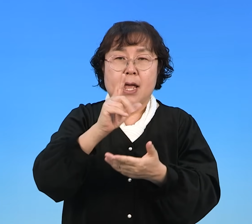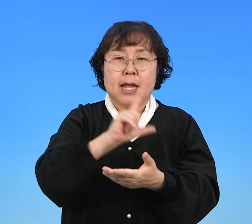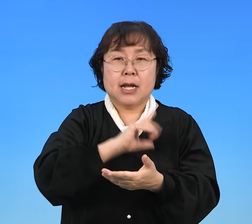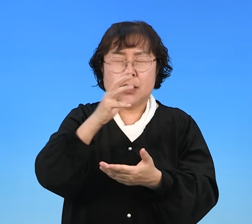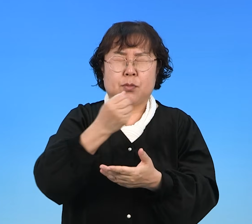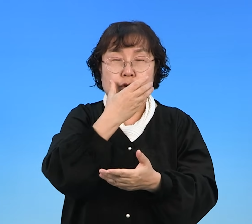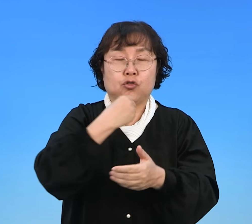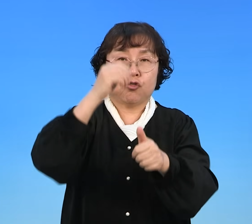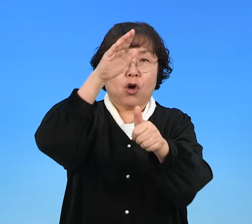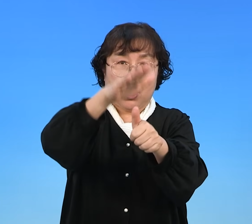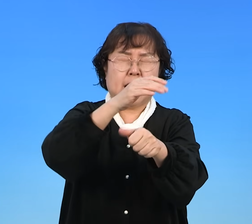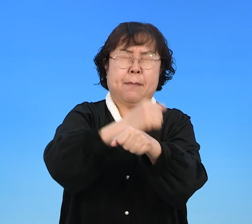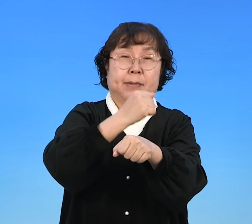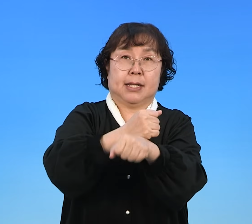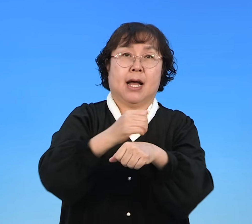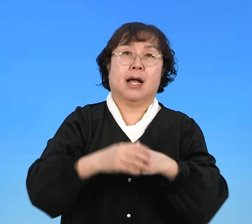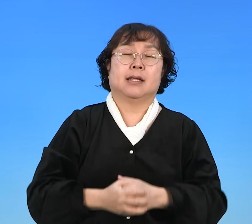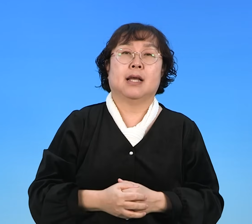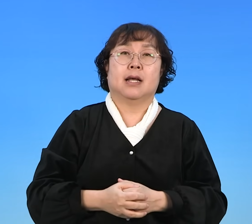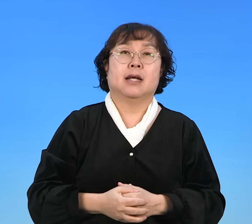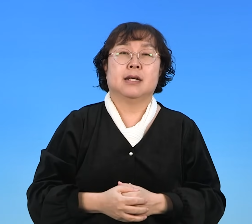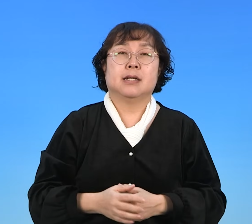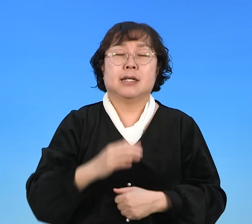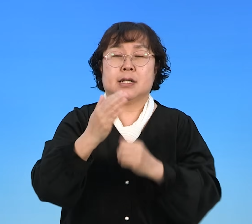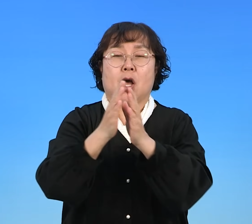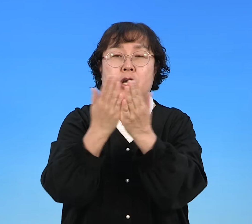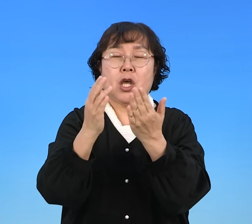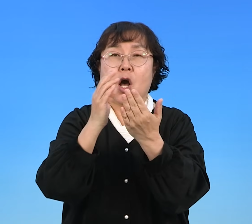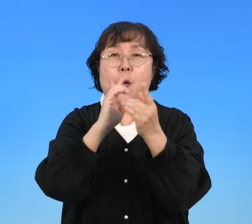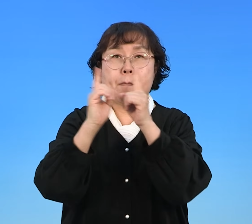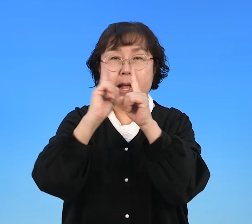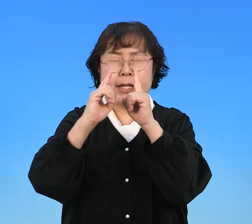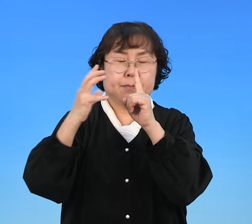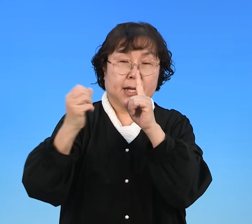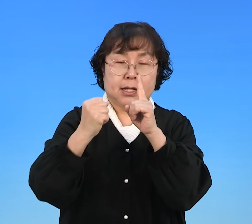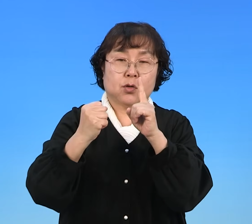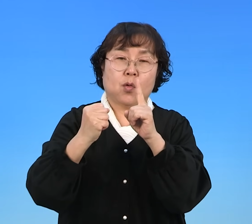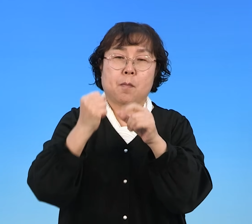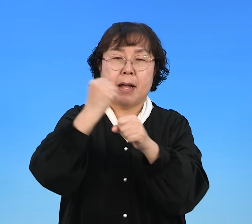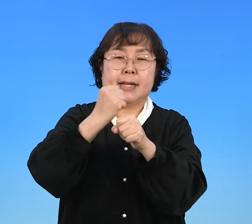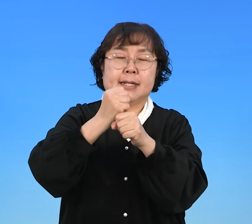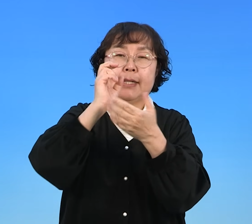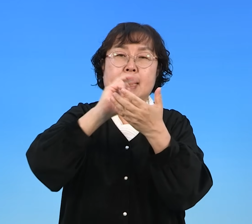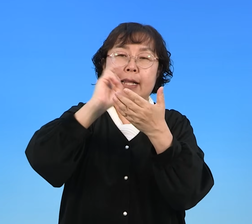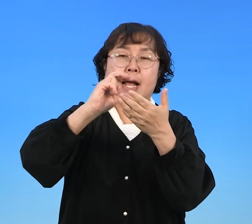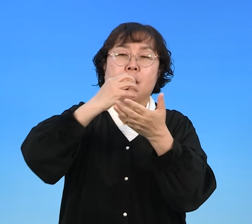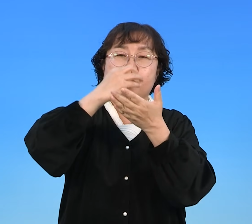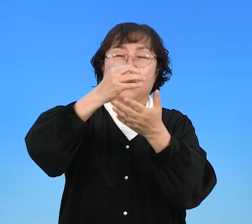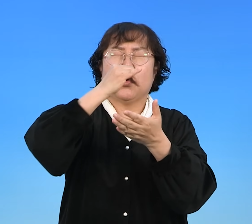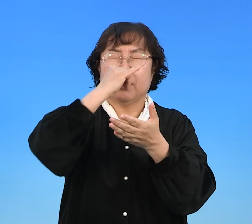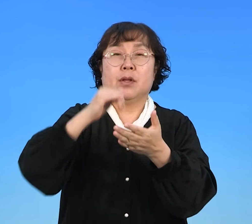축원합니다. 이 본문 말씀을 가지고 만든 찬양을 요즘에 계속 우리가 부르지 않습니까?